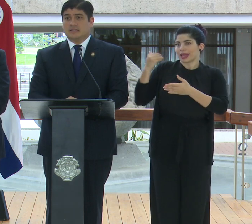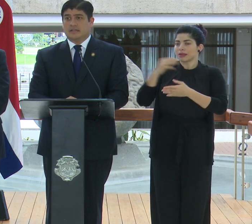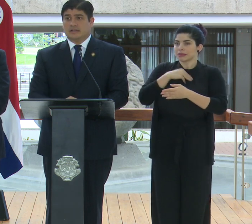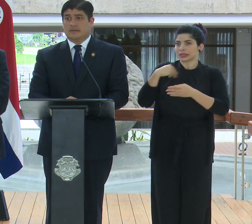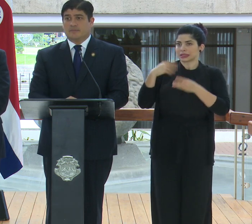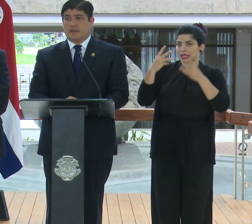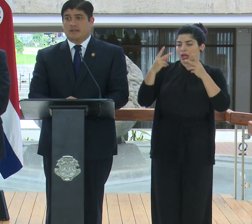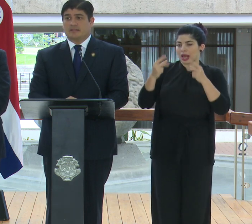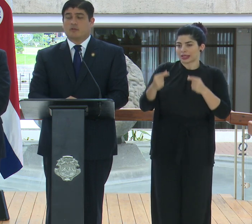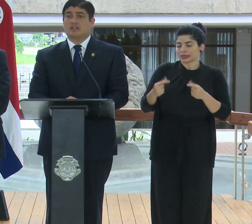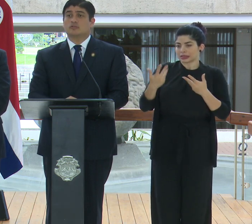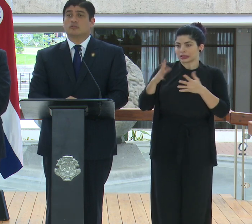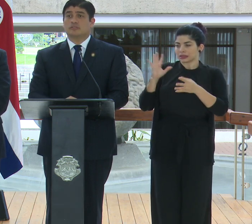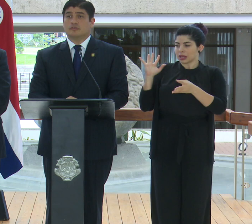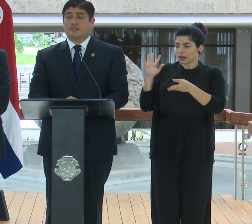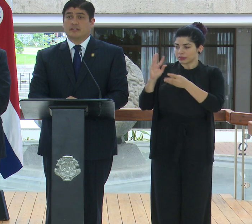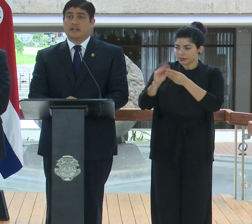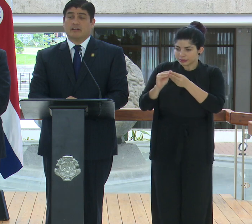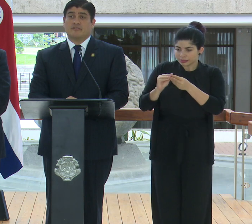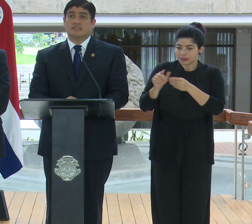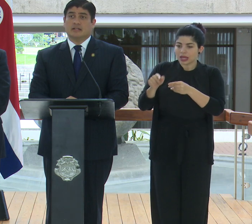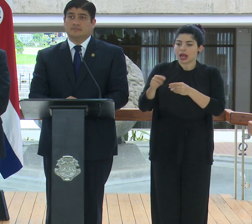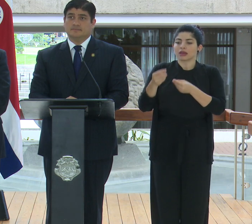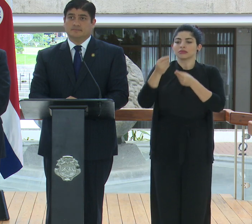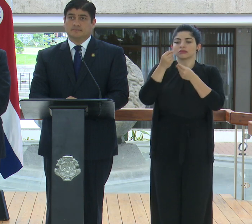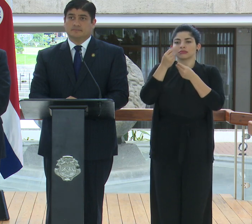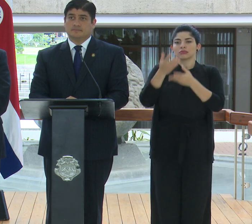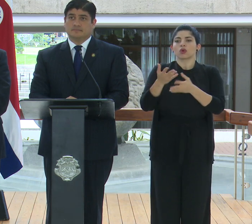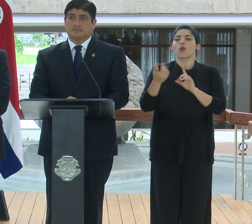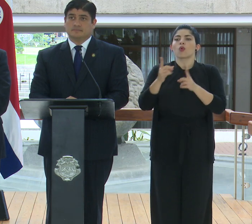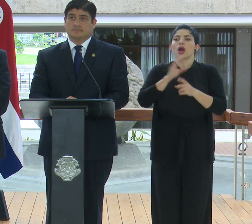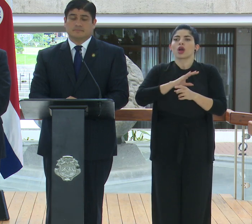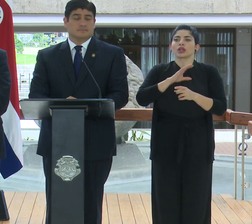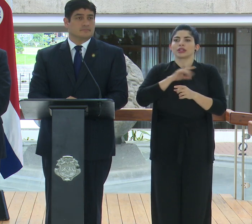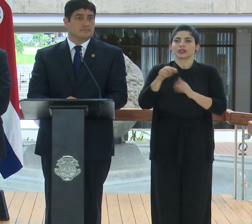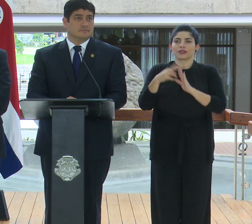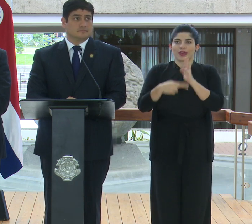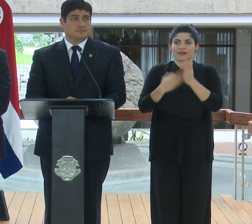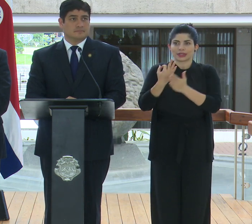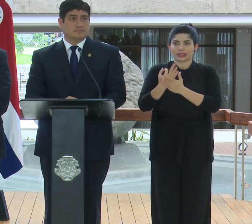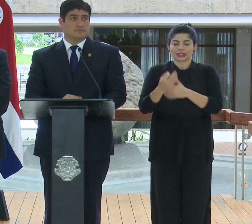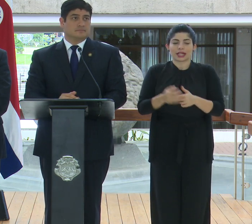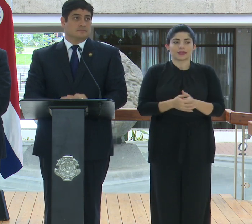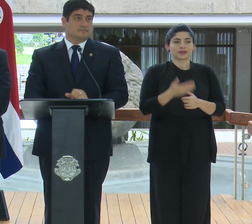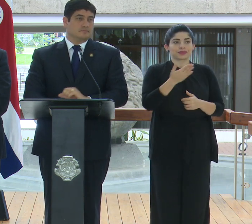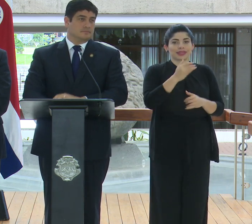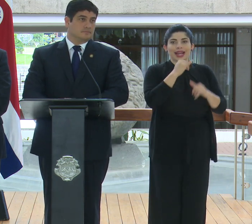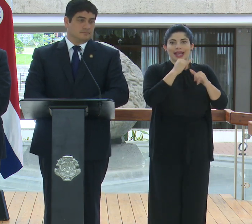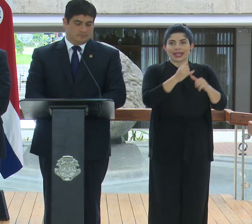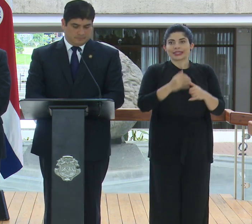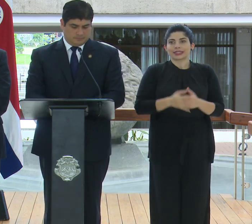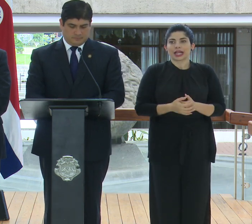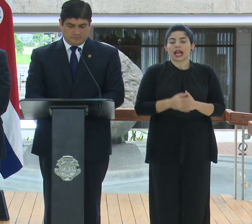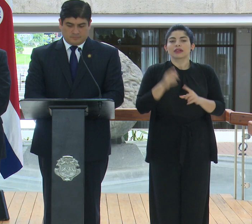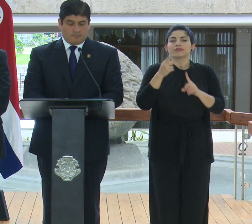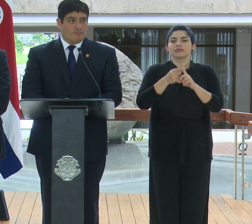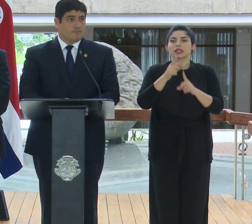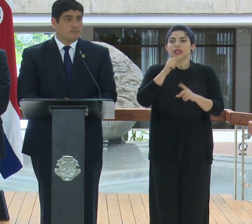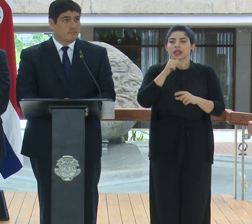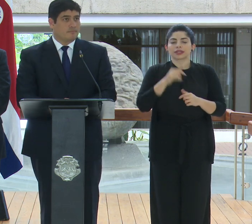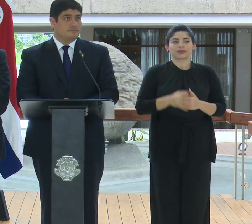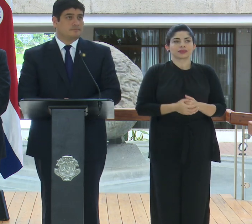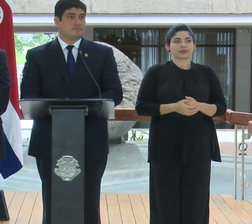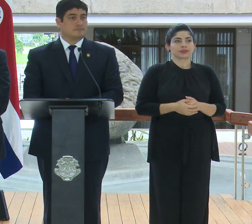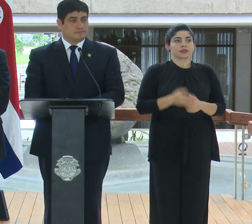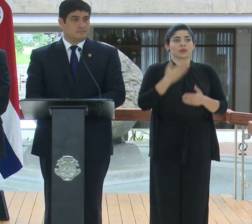Hacienda que plantean cuál es su condición frente a la regla fiscal. Diario Extra, Marco González, su consulta, por favor, y nos indica hacia quién va dirigida.